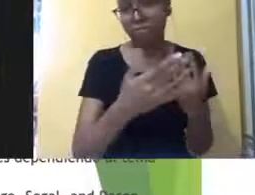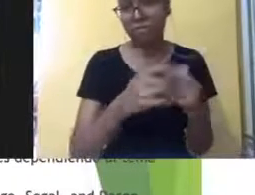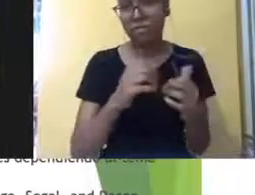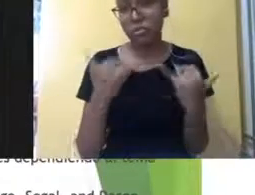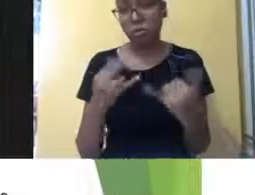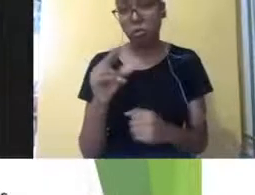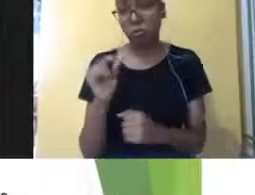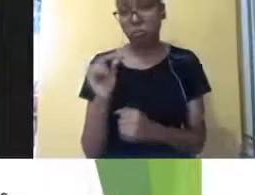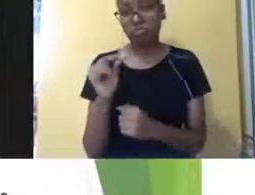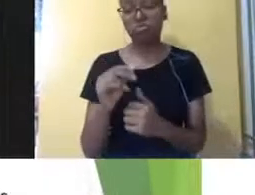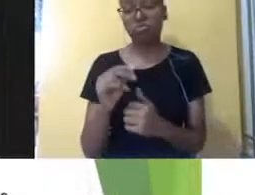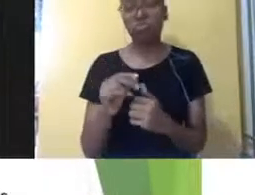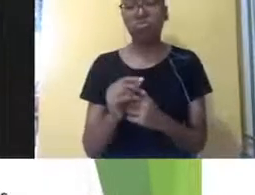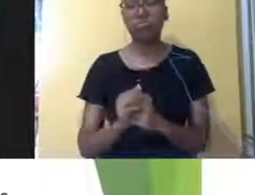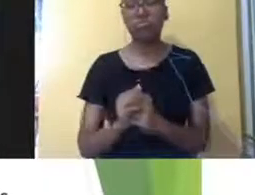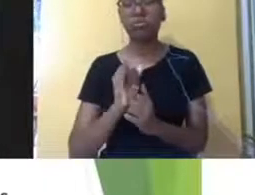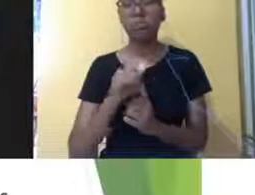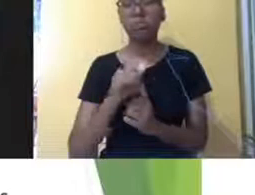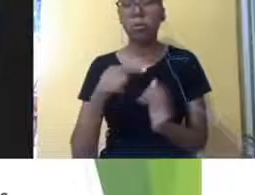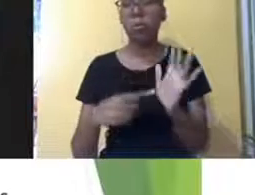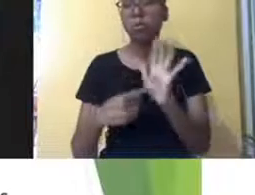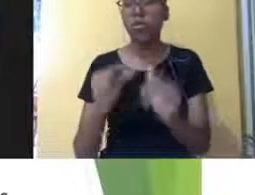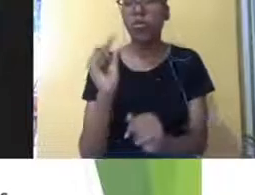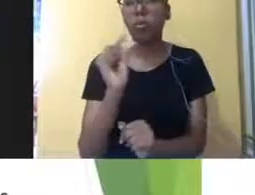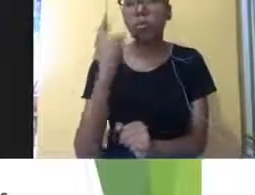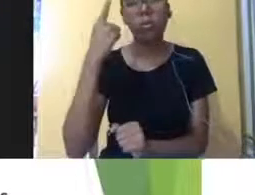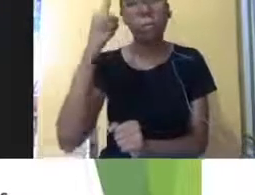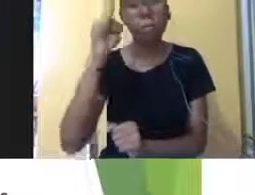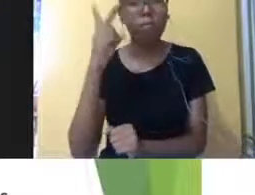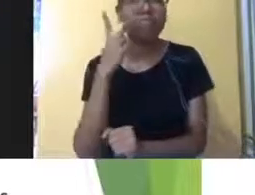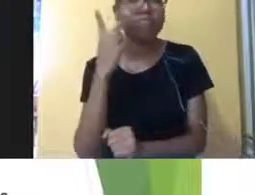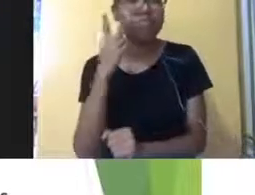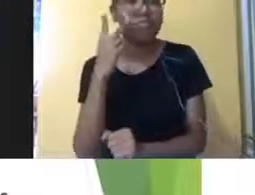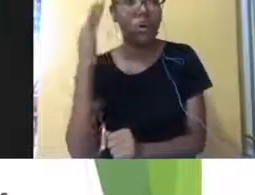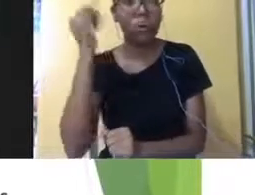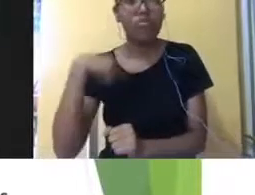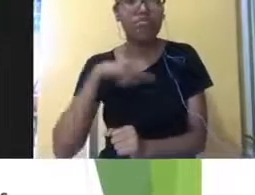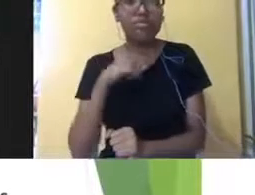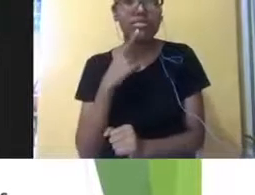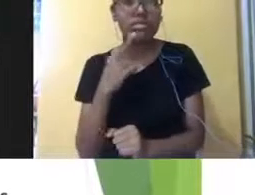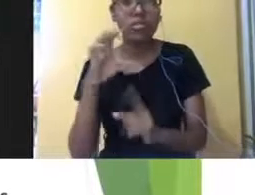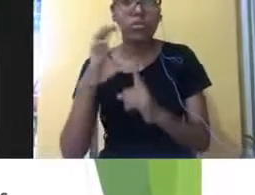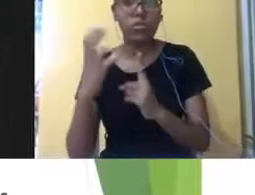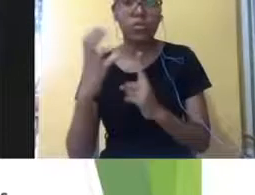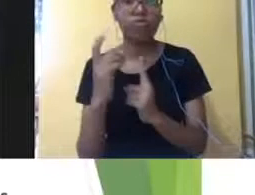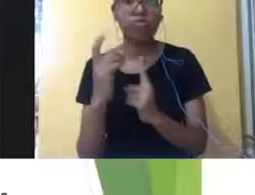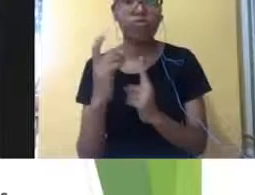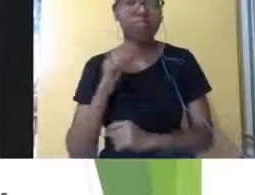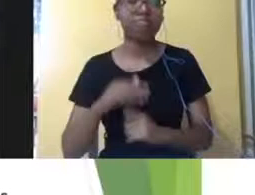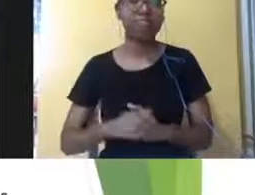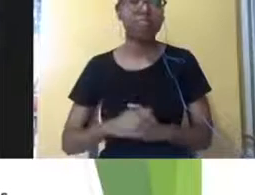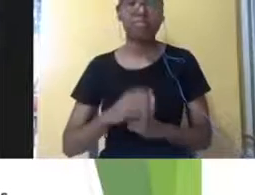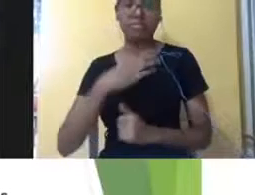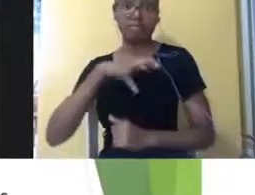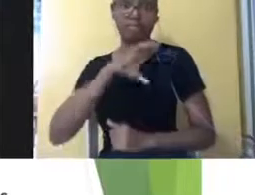Es un poco para que podamos ir viendo por qué hablamos de cultura sorda. La característica más